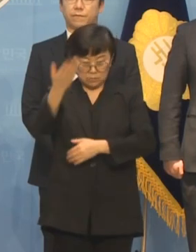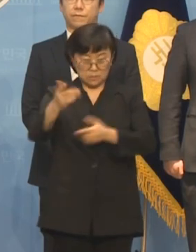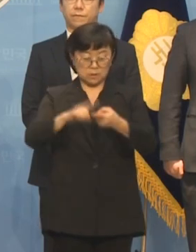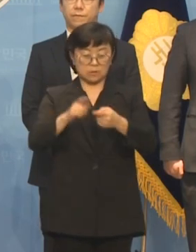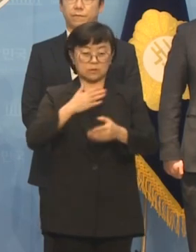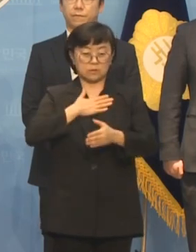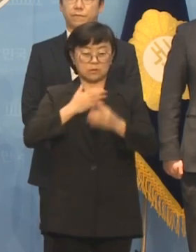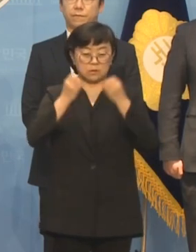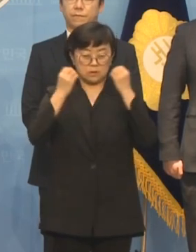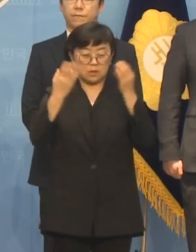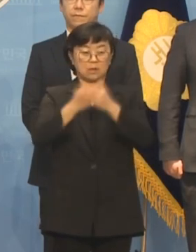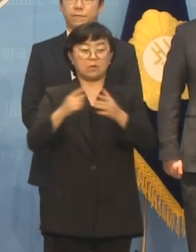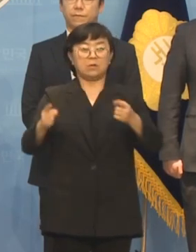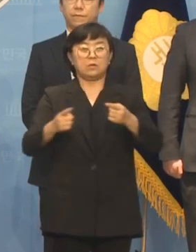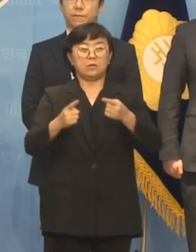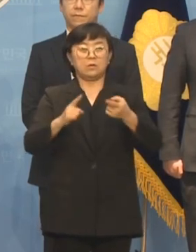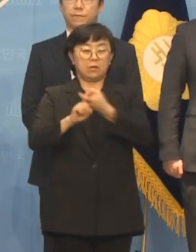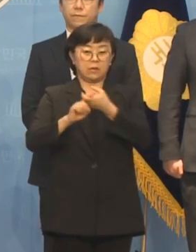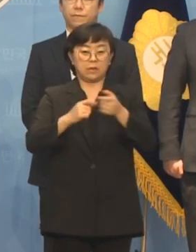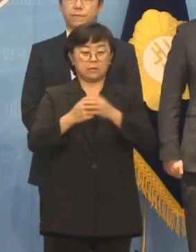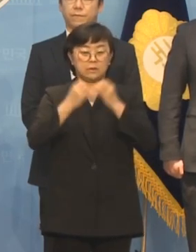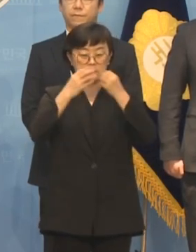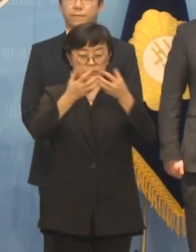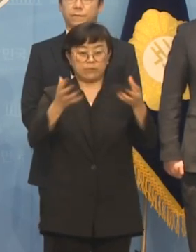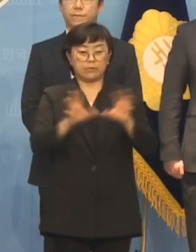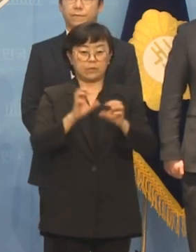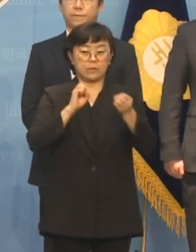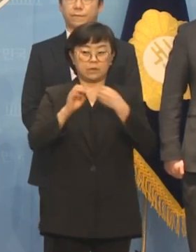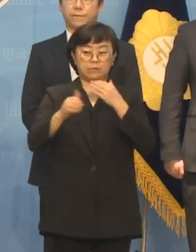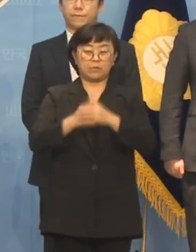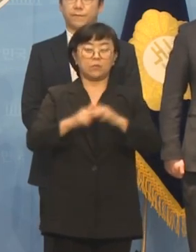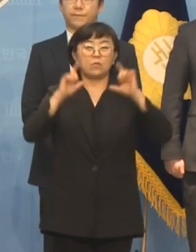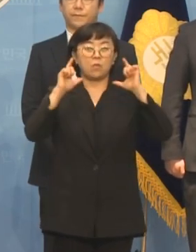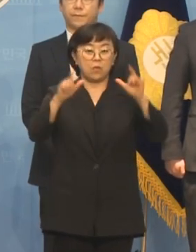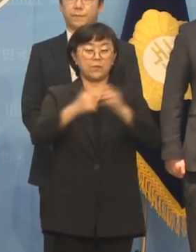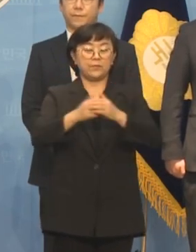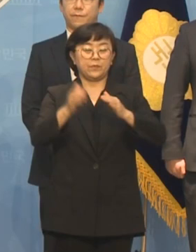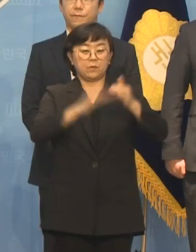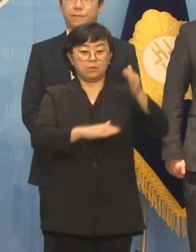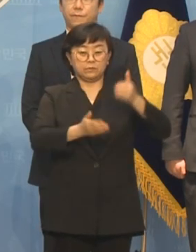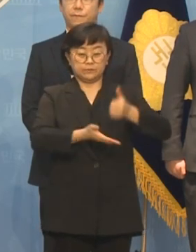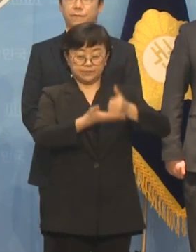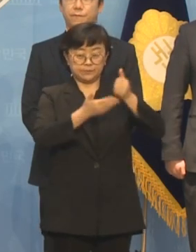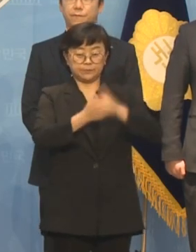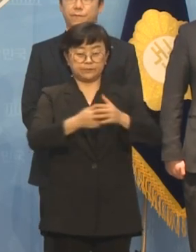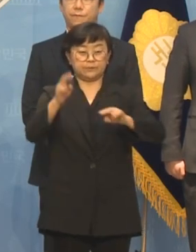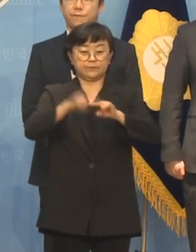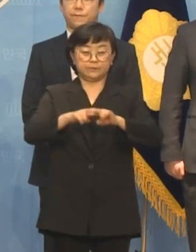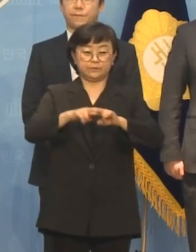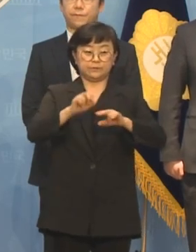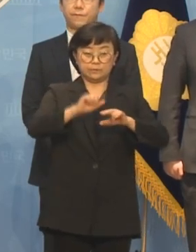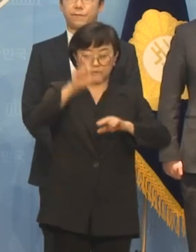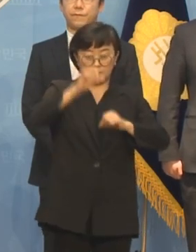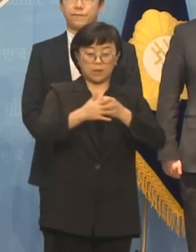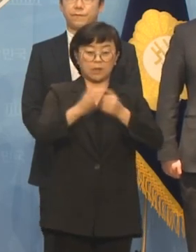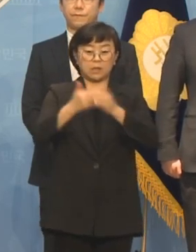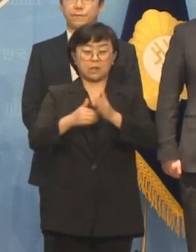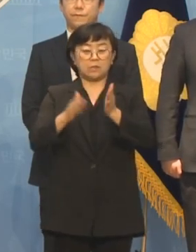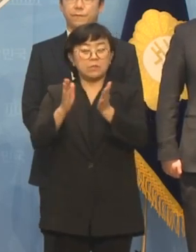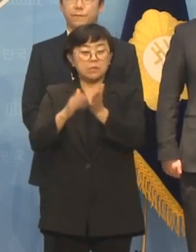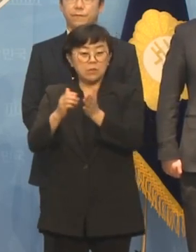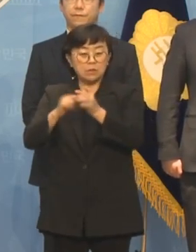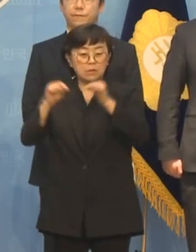저와 개혁연합신당의 답변입니다. 단언컨대 공천 과정과 의석 할당에 대한 비공식적인